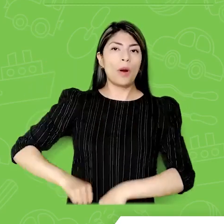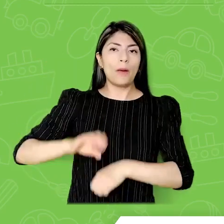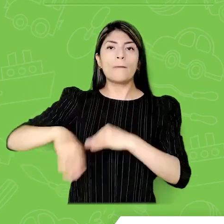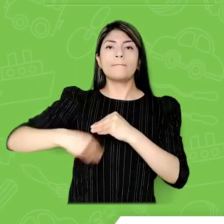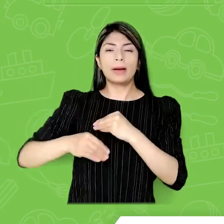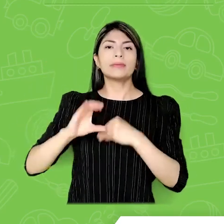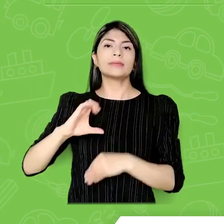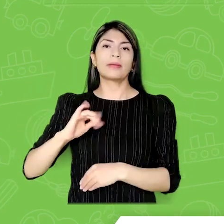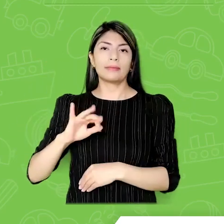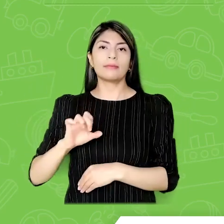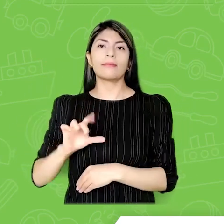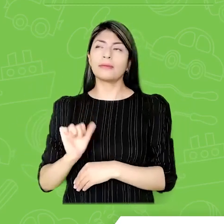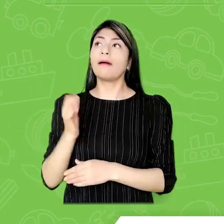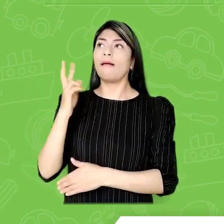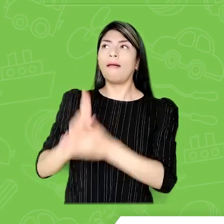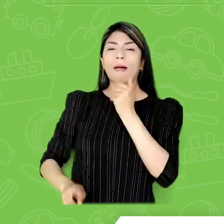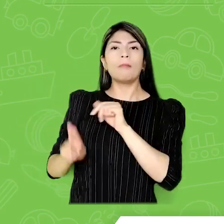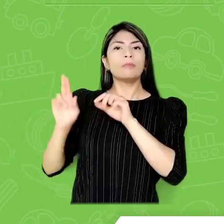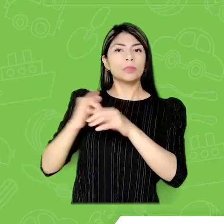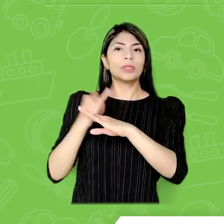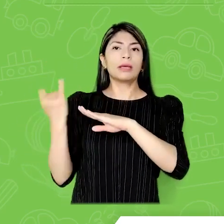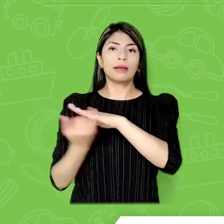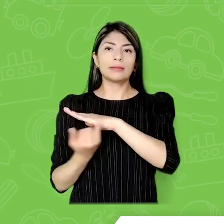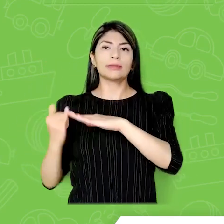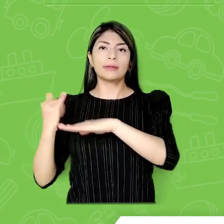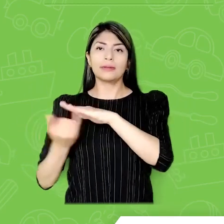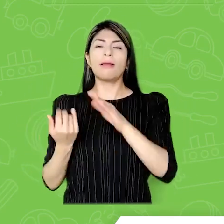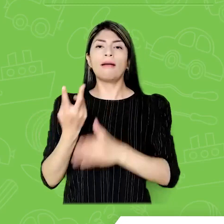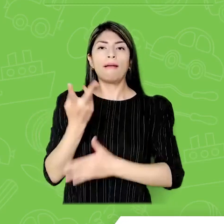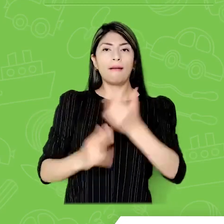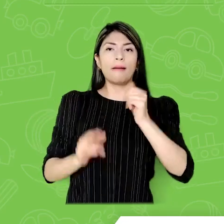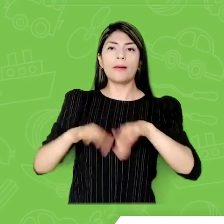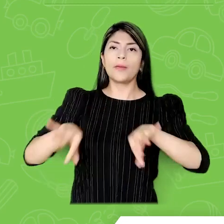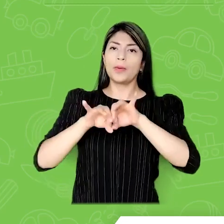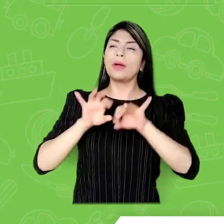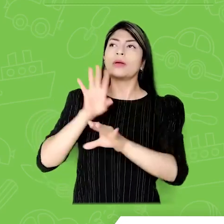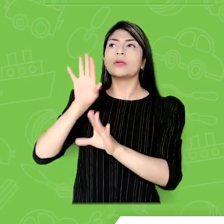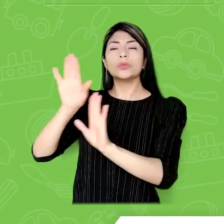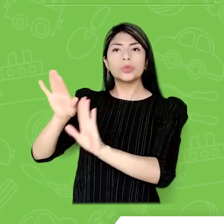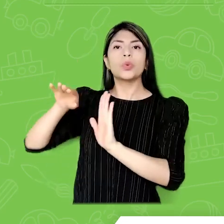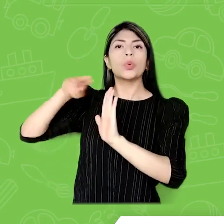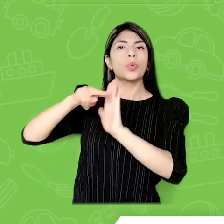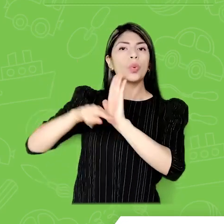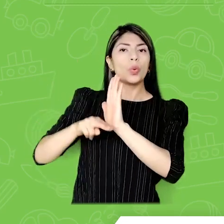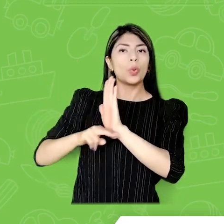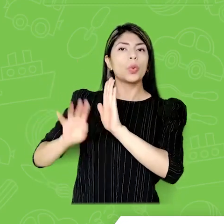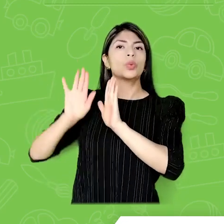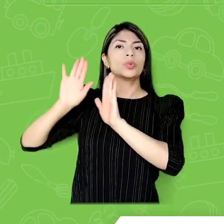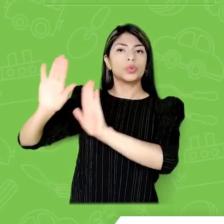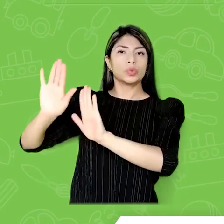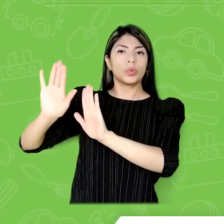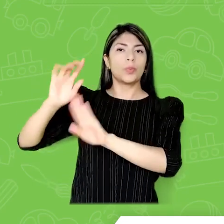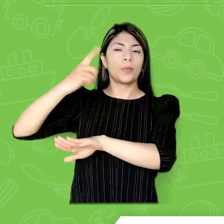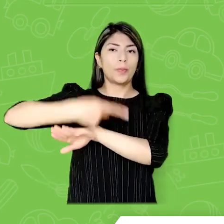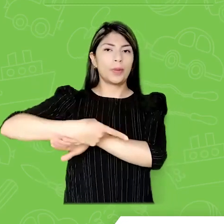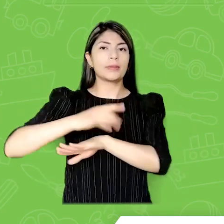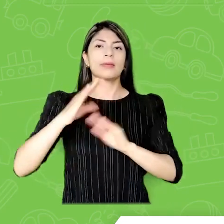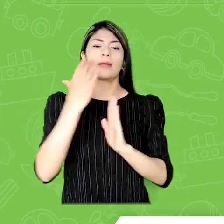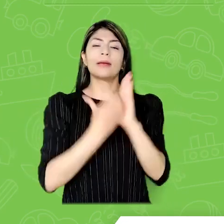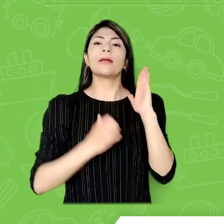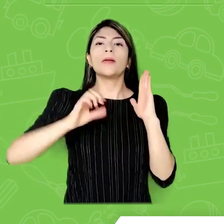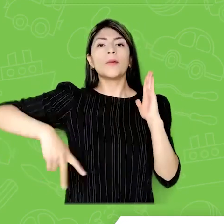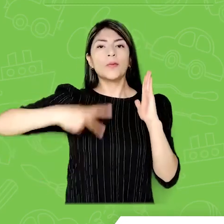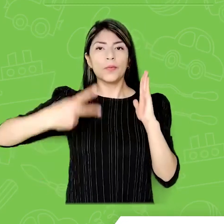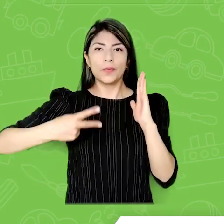esta entidad. Capítulo 2. Empleos convocados para el proceso de selección. Artículo